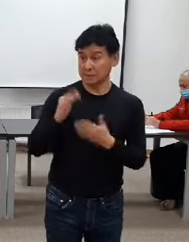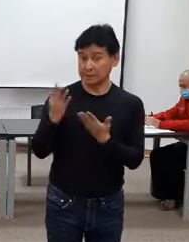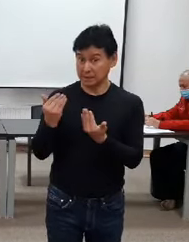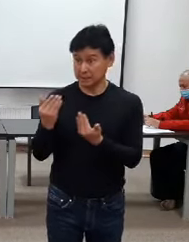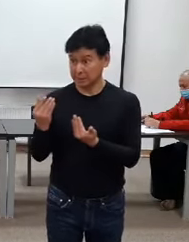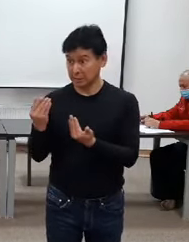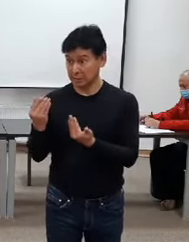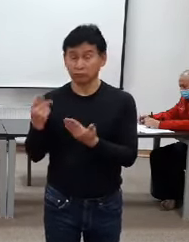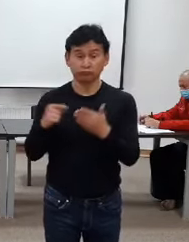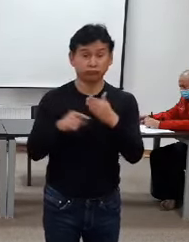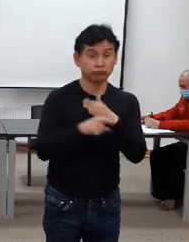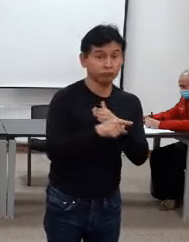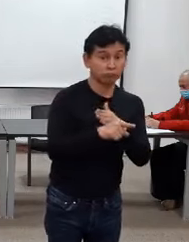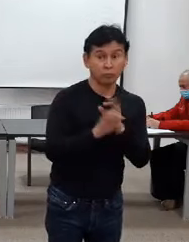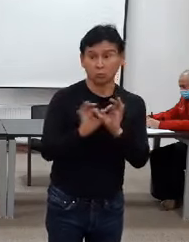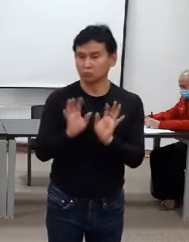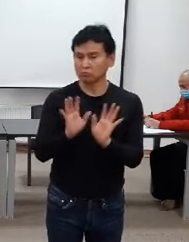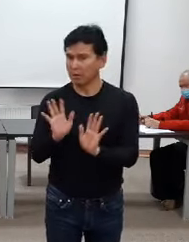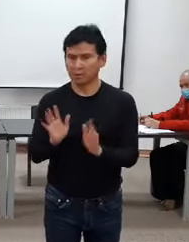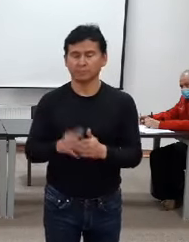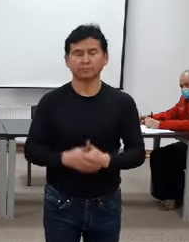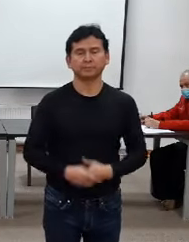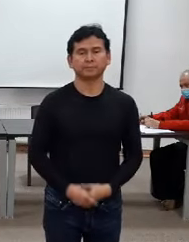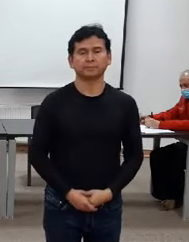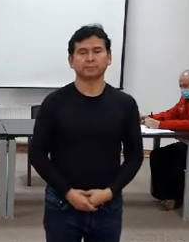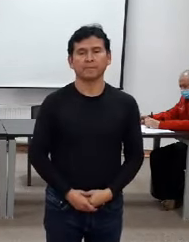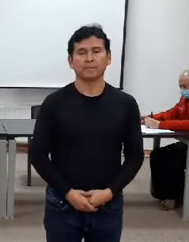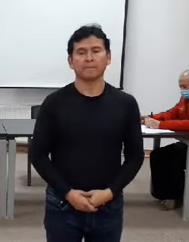necesario proceder a una siguiente etapa.